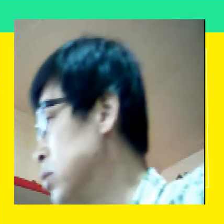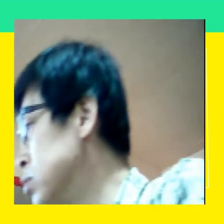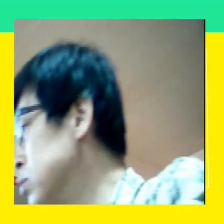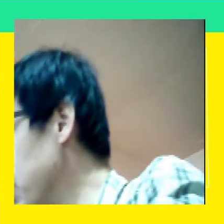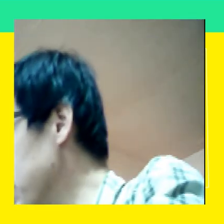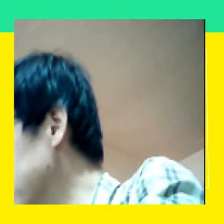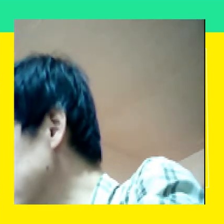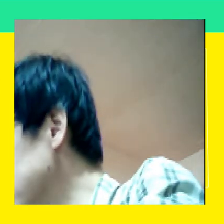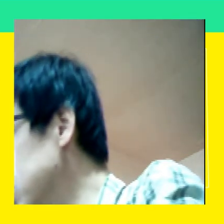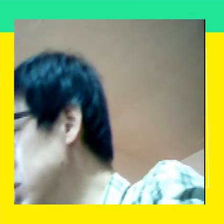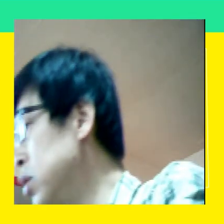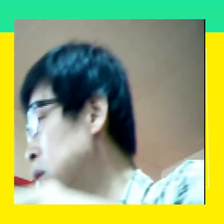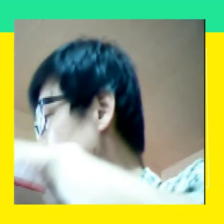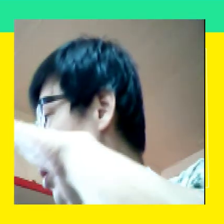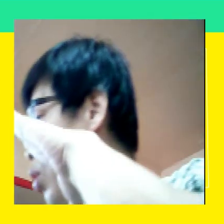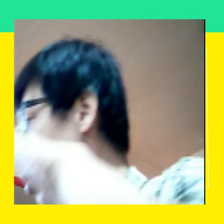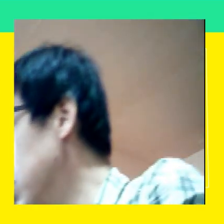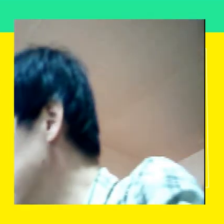소년